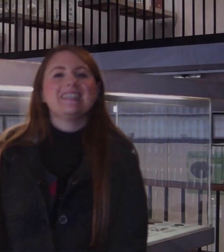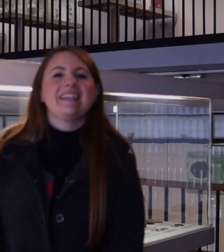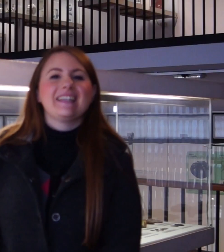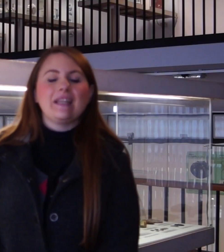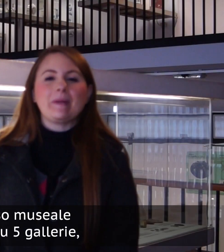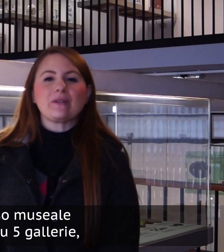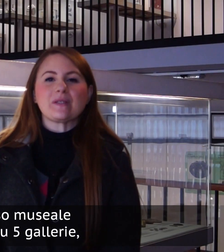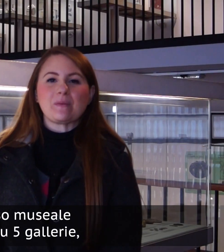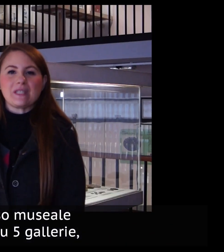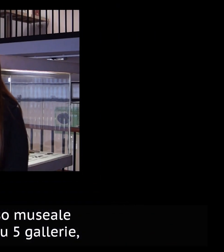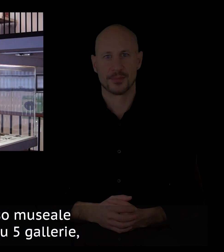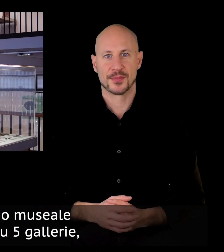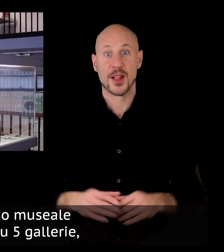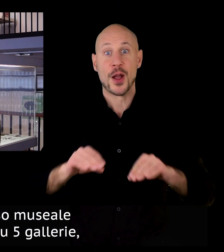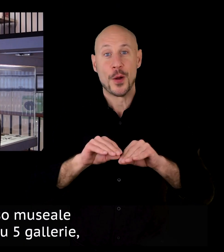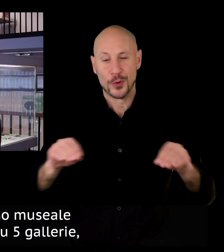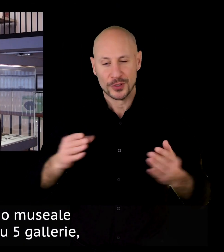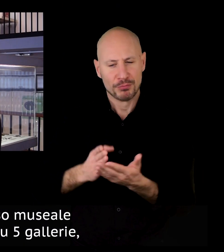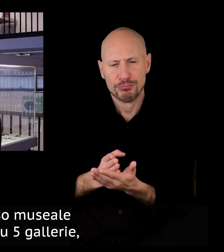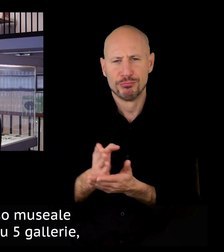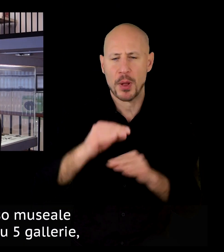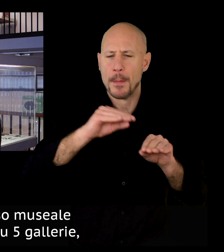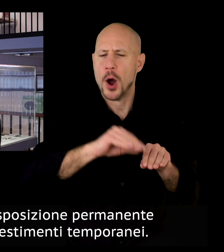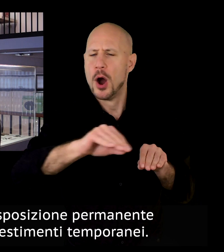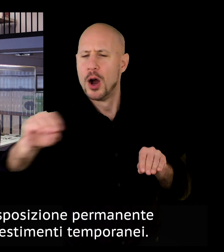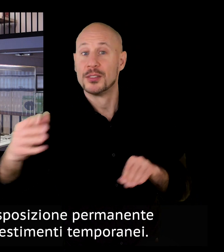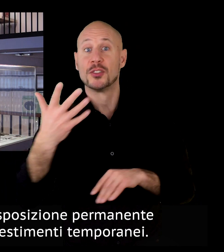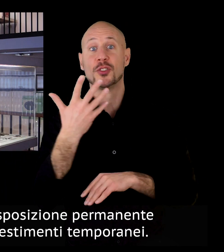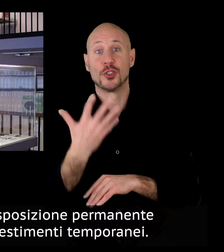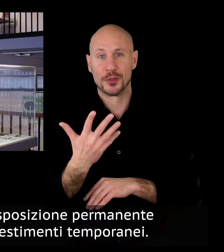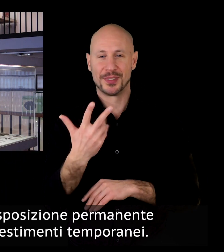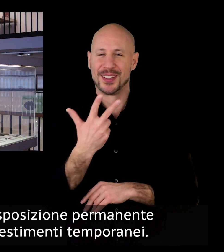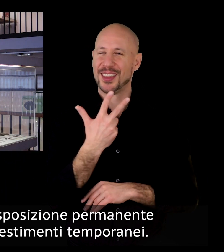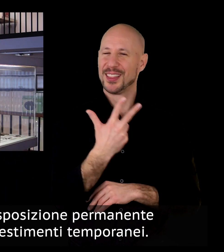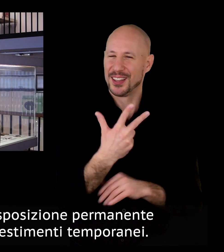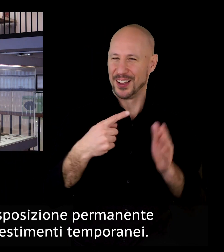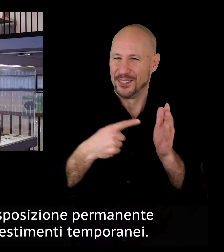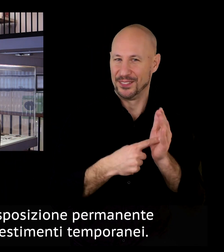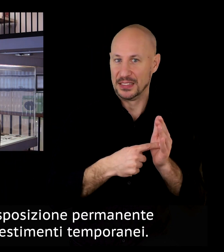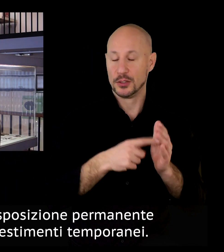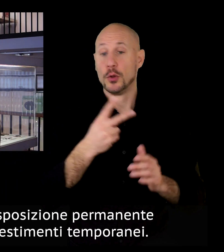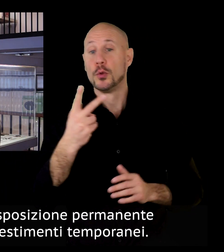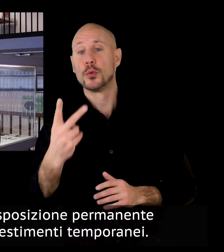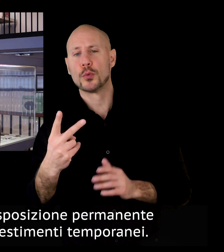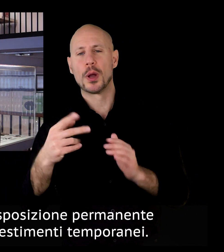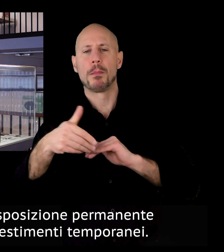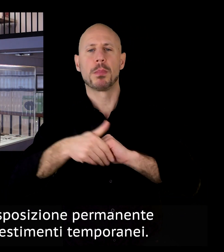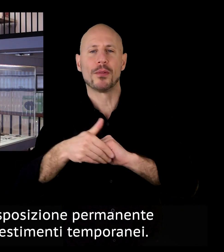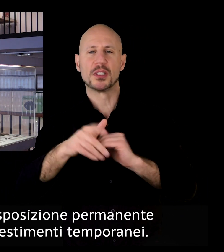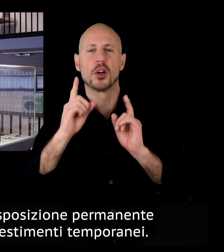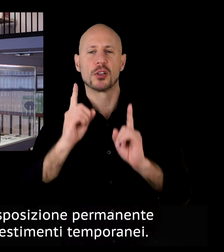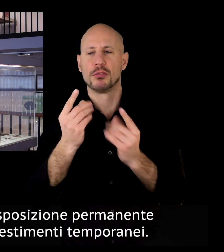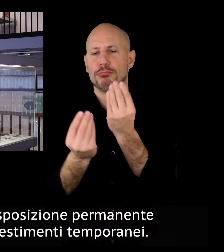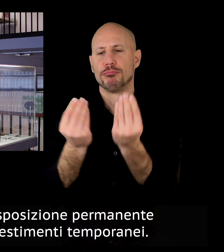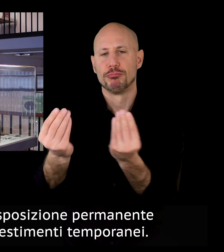il percorso museale si svolge su cinque gallerie 3 in cui vediamo all'esposizione permanente e due delicate